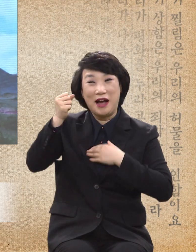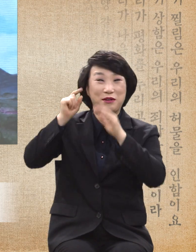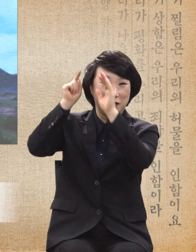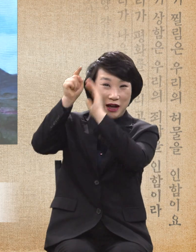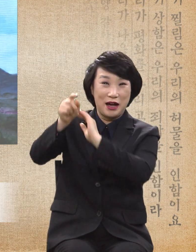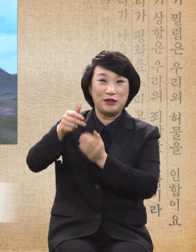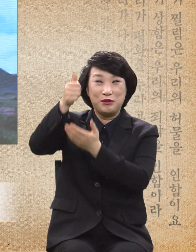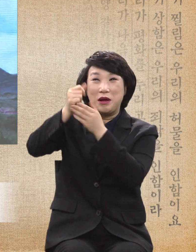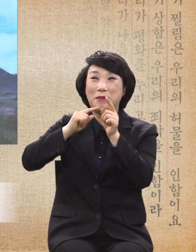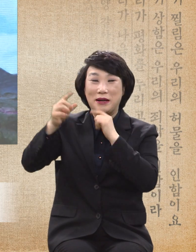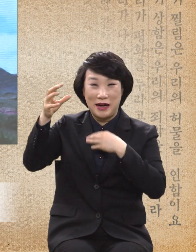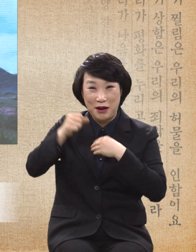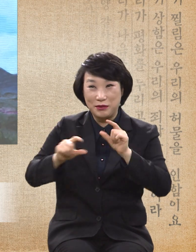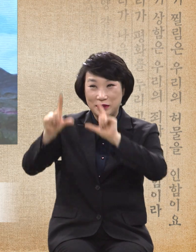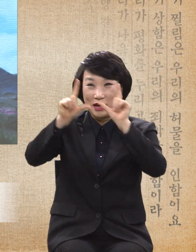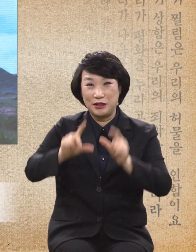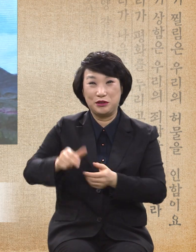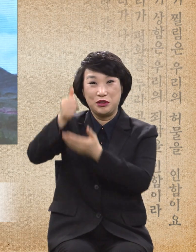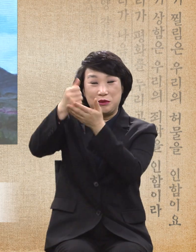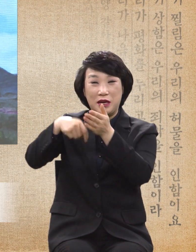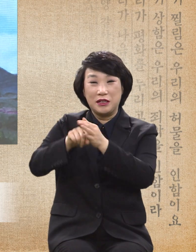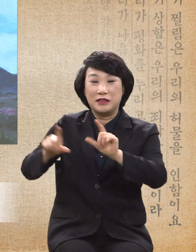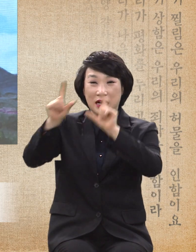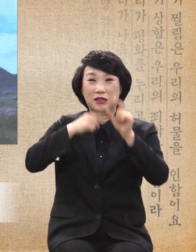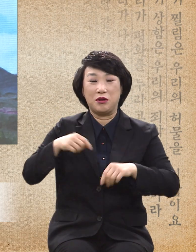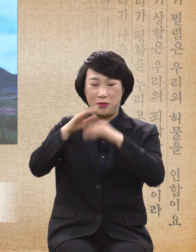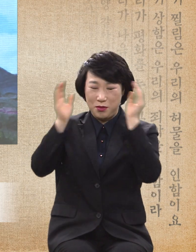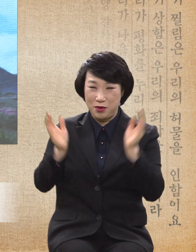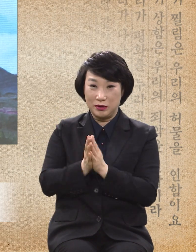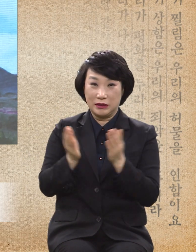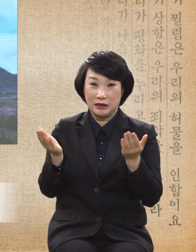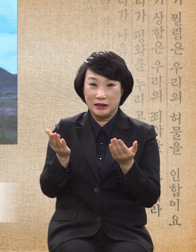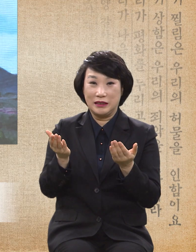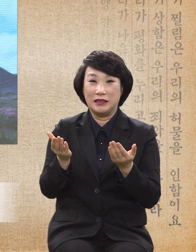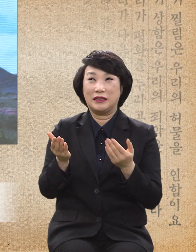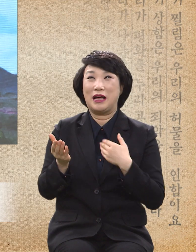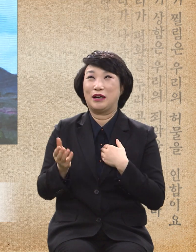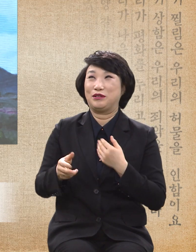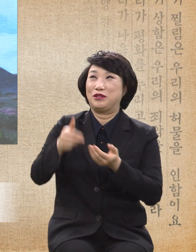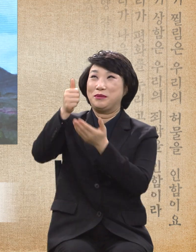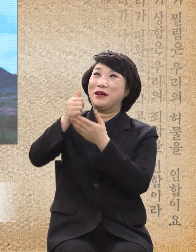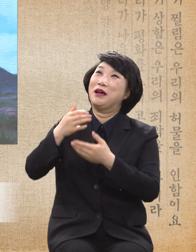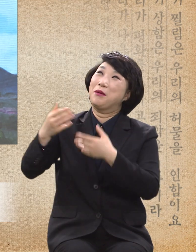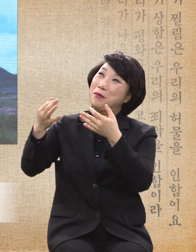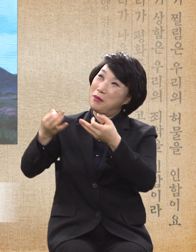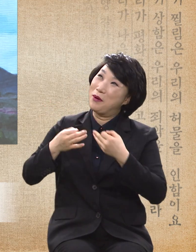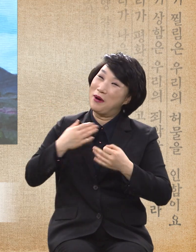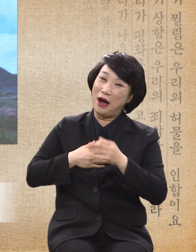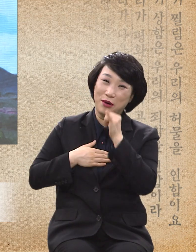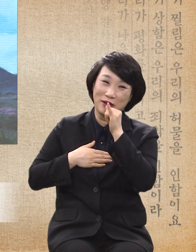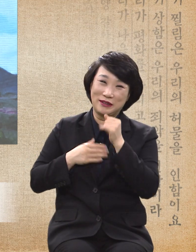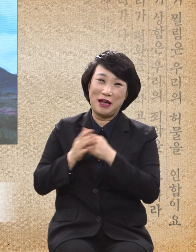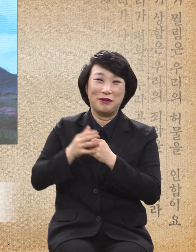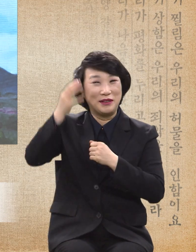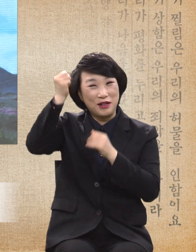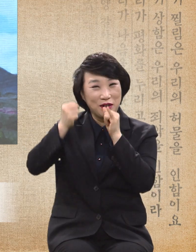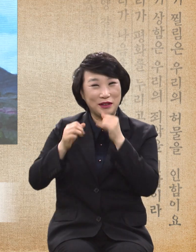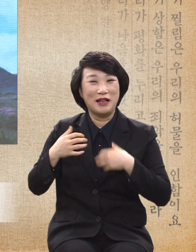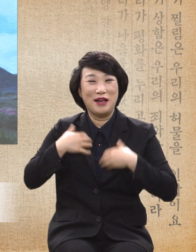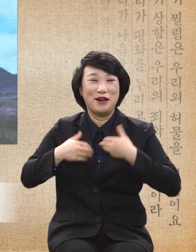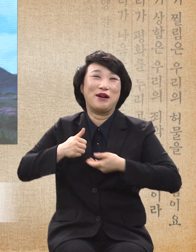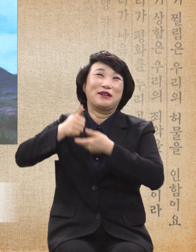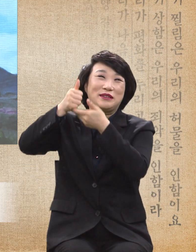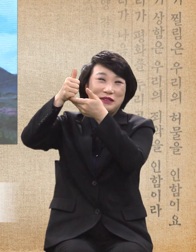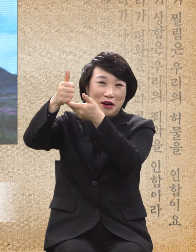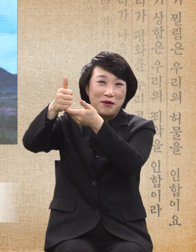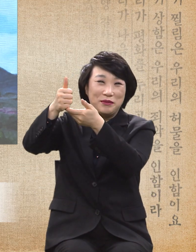그 말씀으로 살았고 내가 주를 위해 살았던 모든 일들이 주님이 할 것이니 얼마나 날